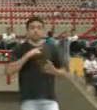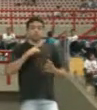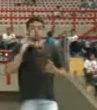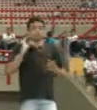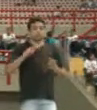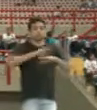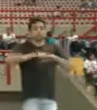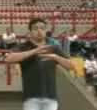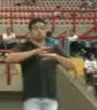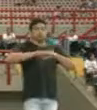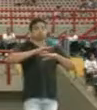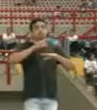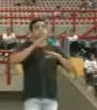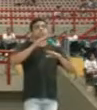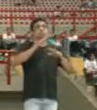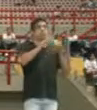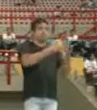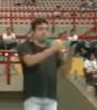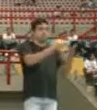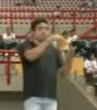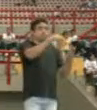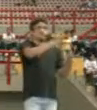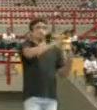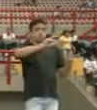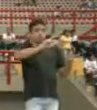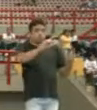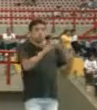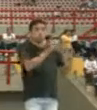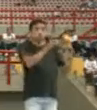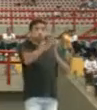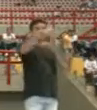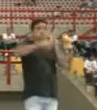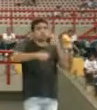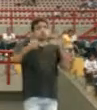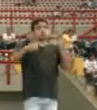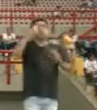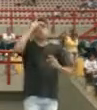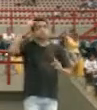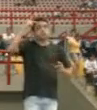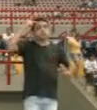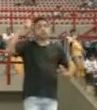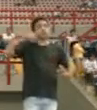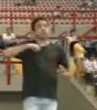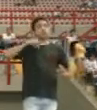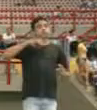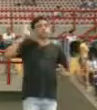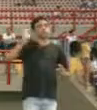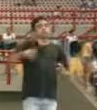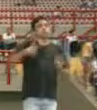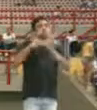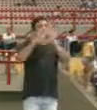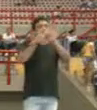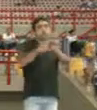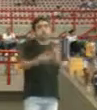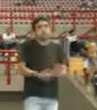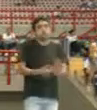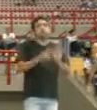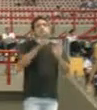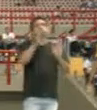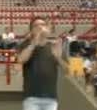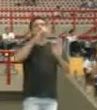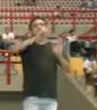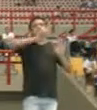do participante do Enem exige que o aluno tenha repertório ilustrativo. O que é que vem a